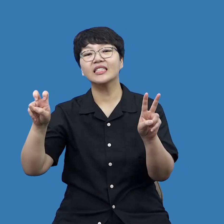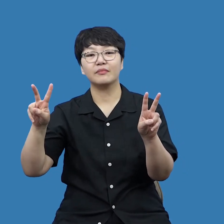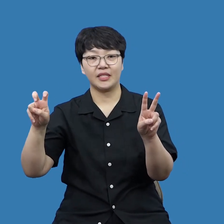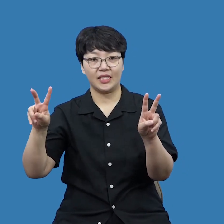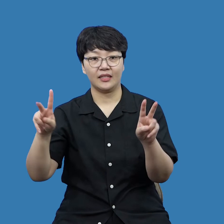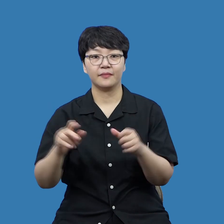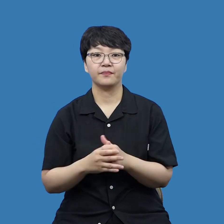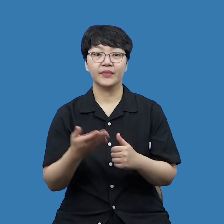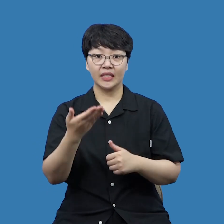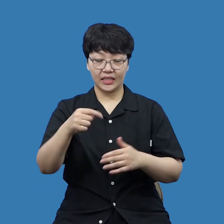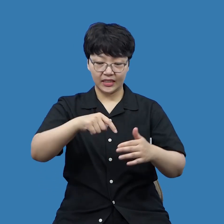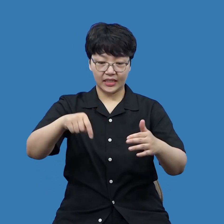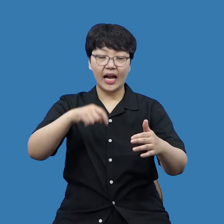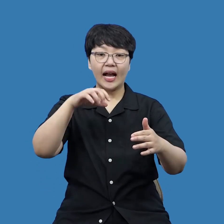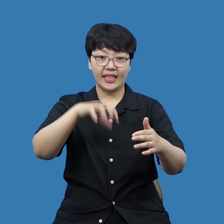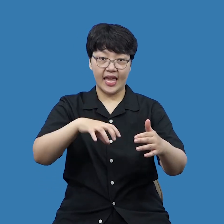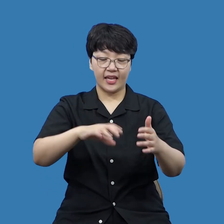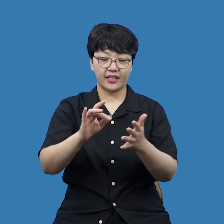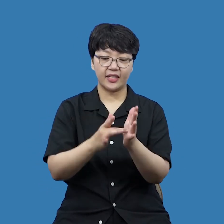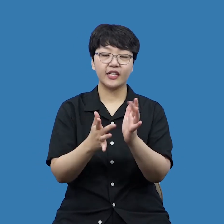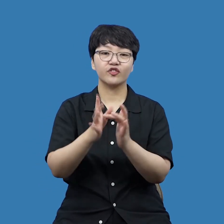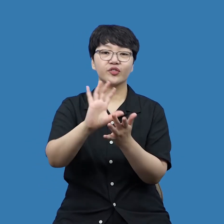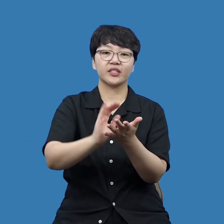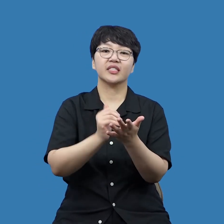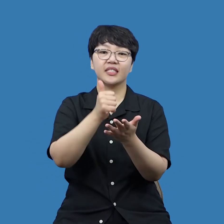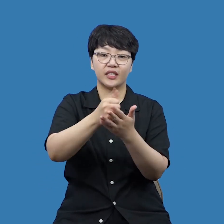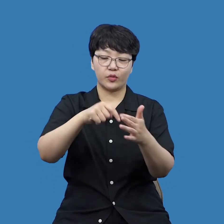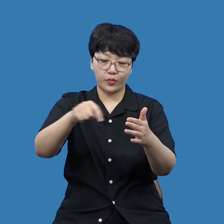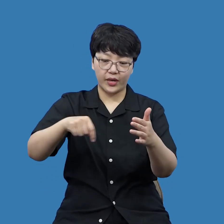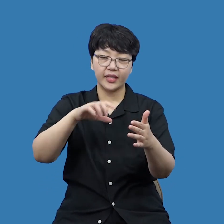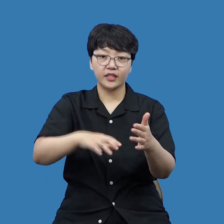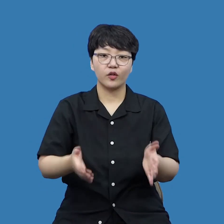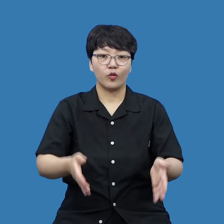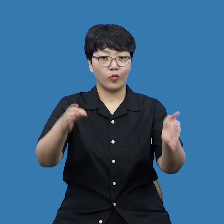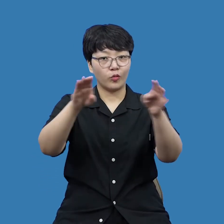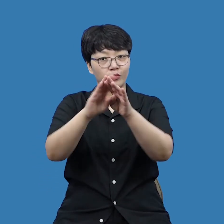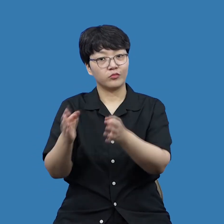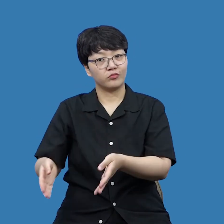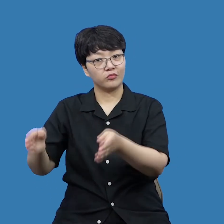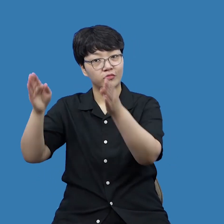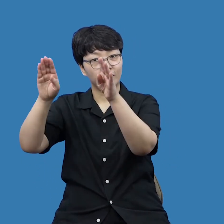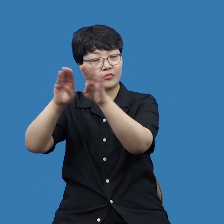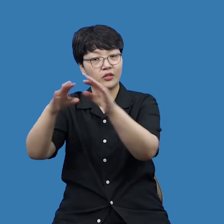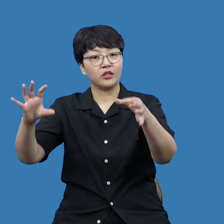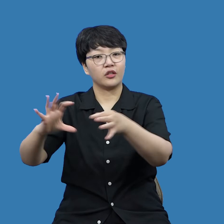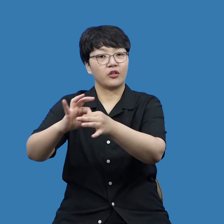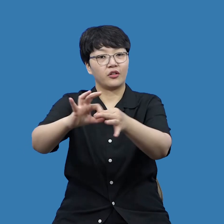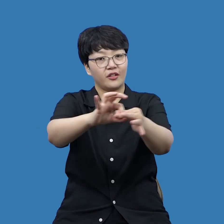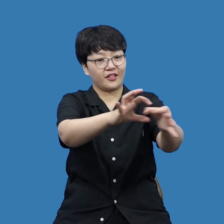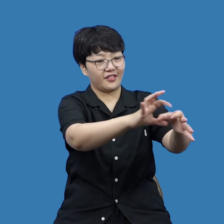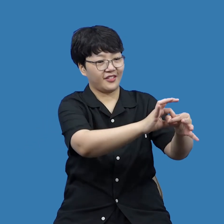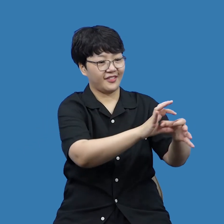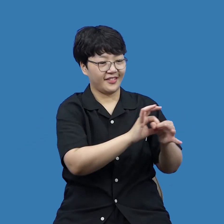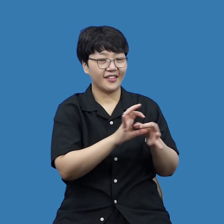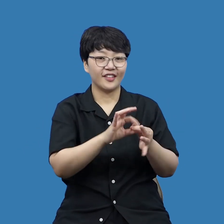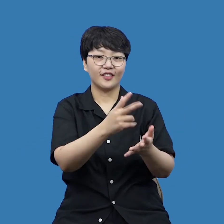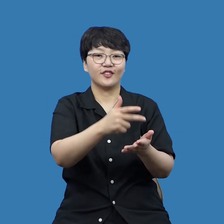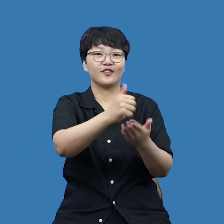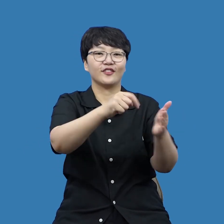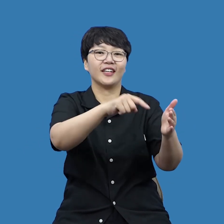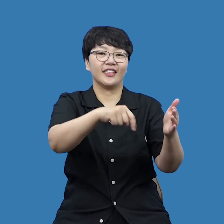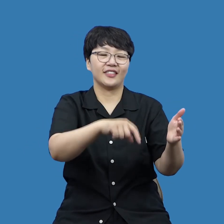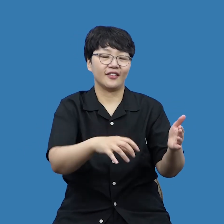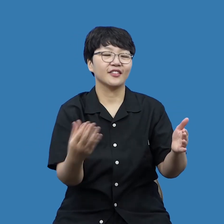22절. 그의 안에서, 즉 그리스도 안에서 건물마다 서로 연결하여 주 안에서 성전이 되어가고